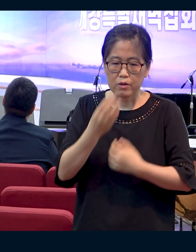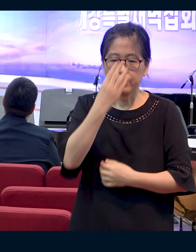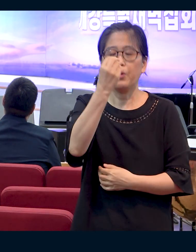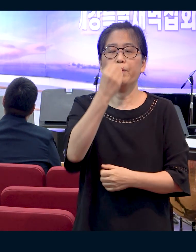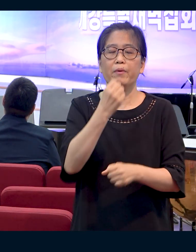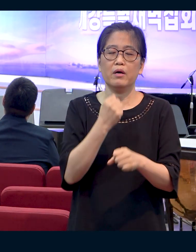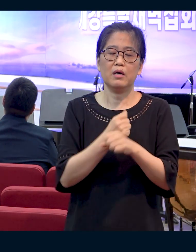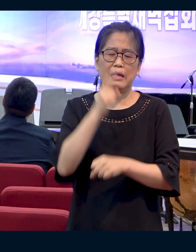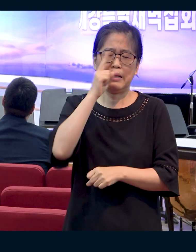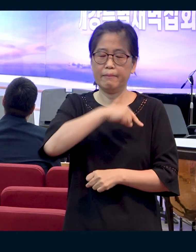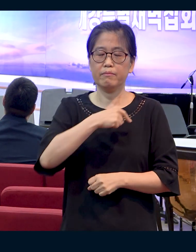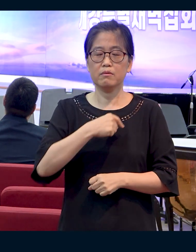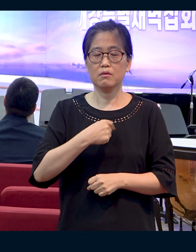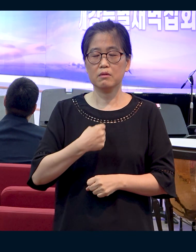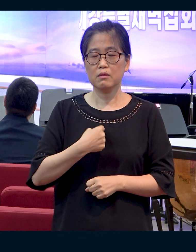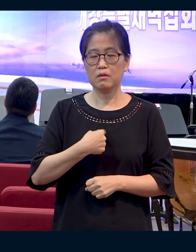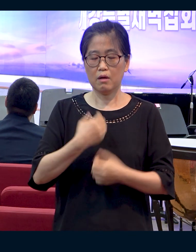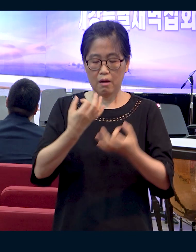얼마나 완악한지를.